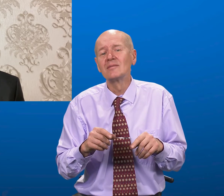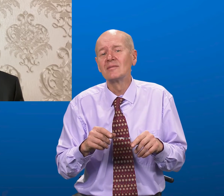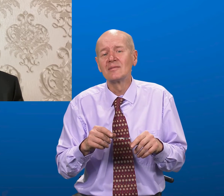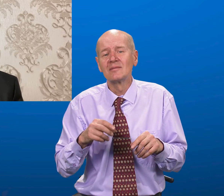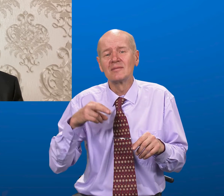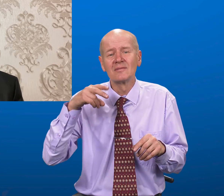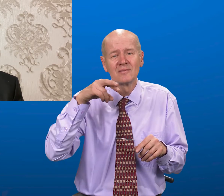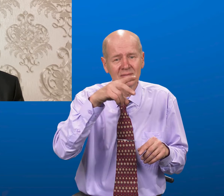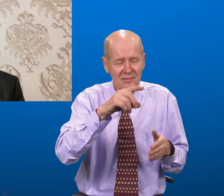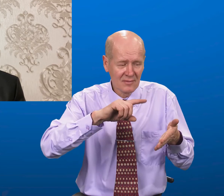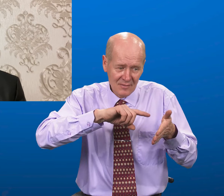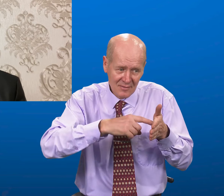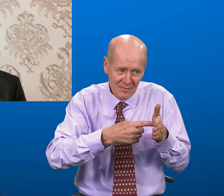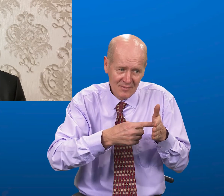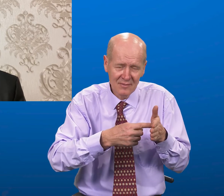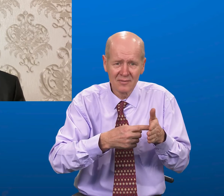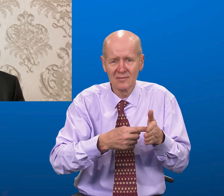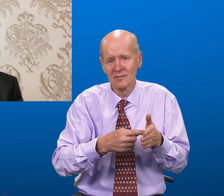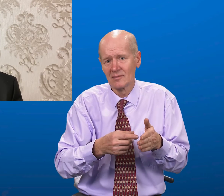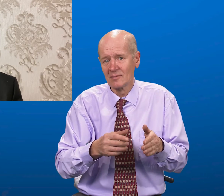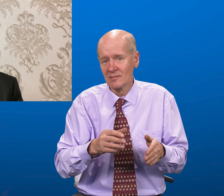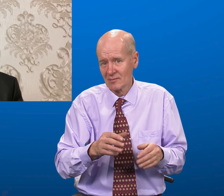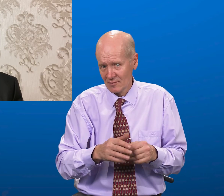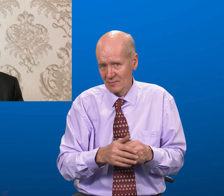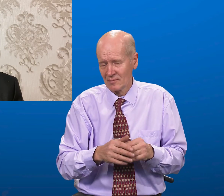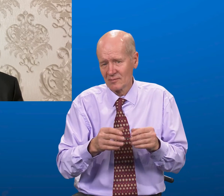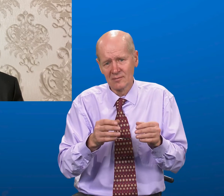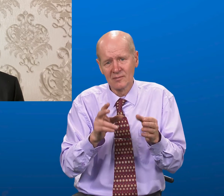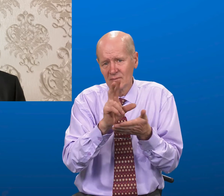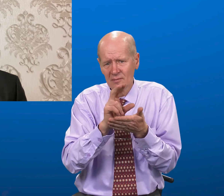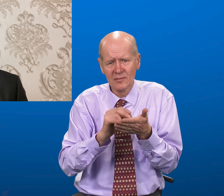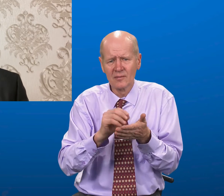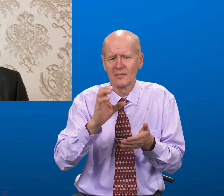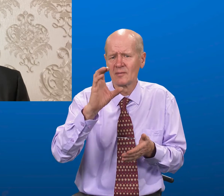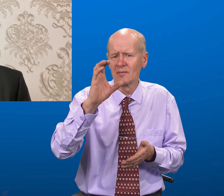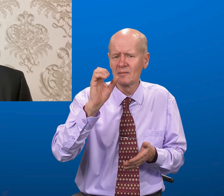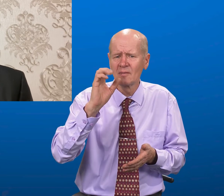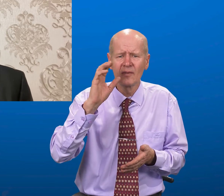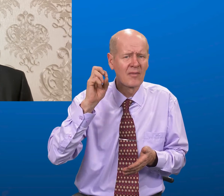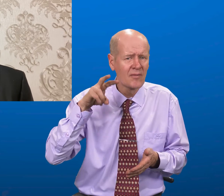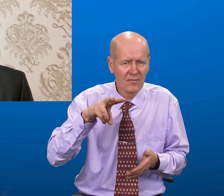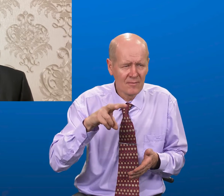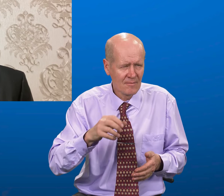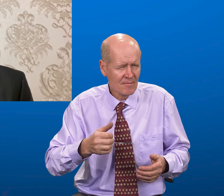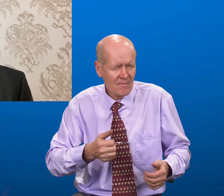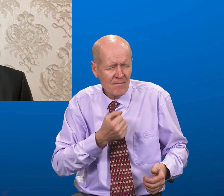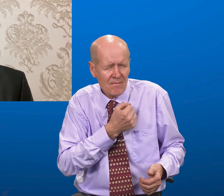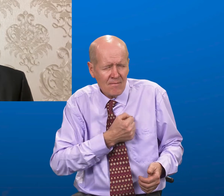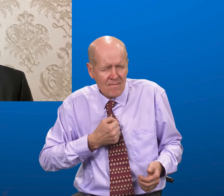зачастую, оно достигает цели. Вот возьмем пример с